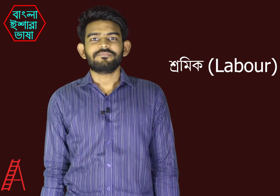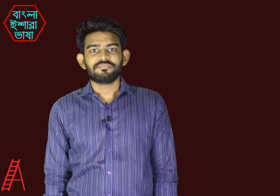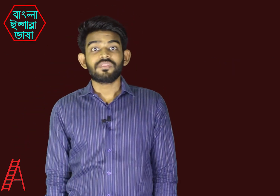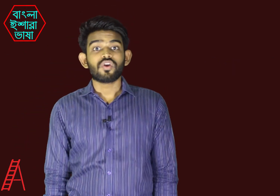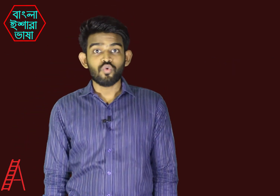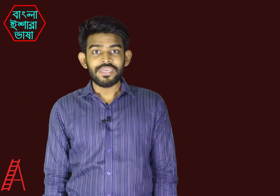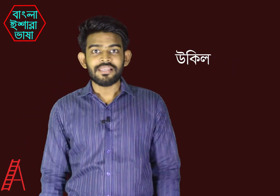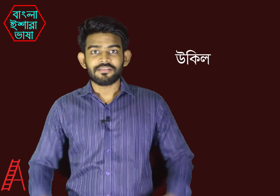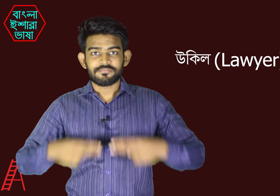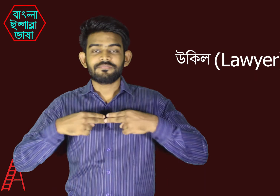উকিল,